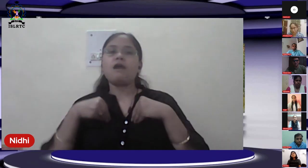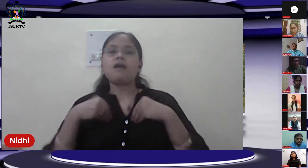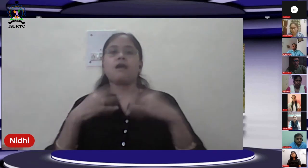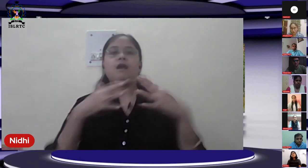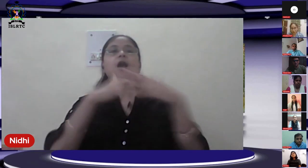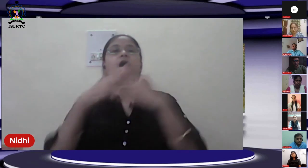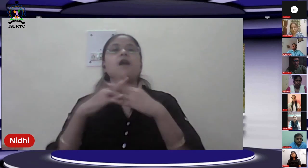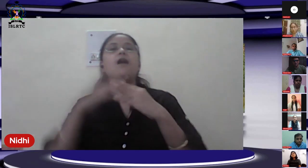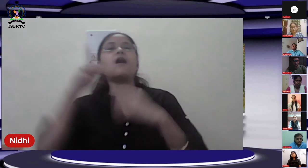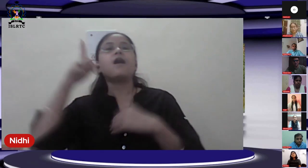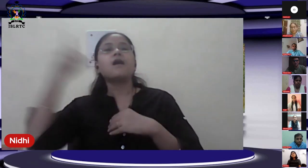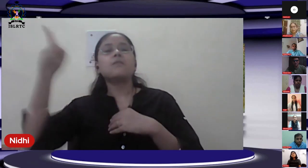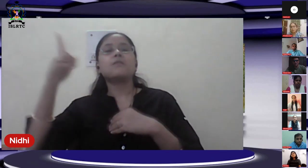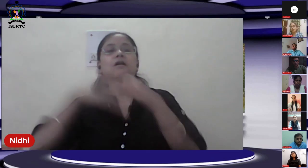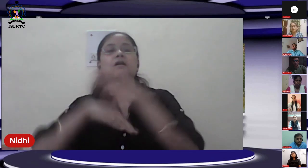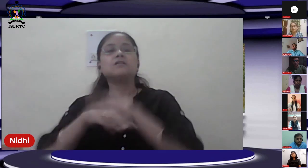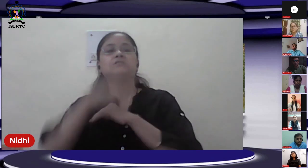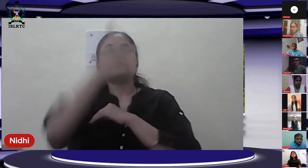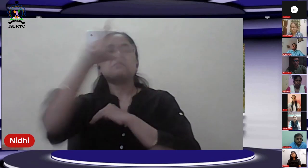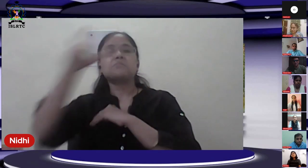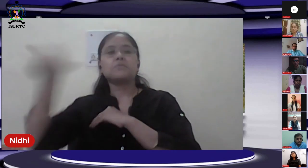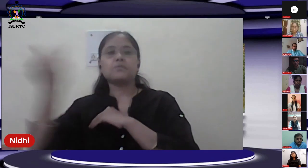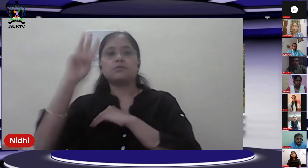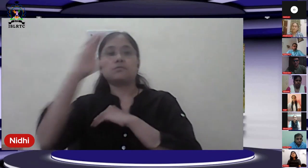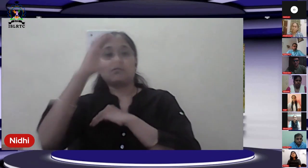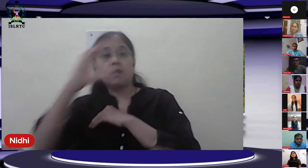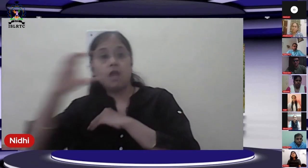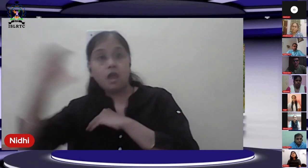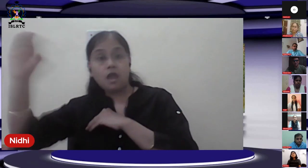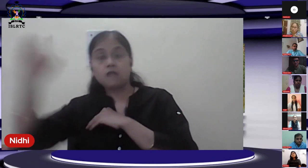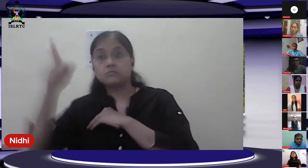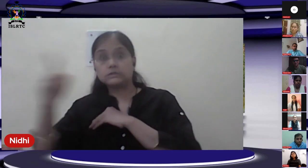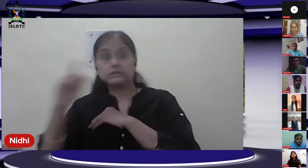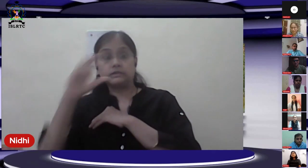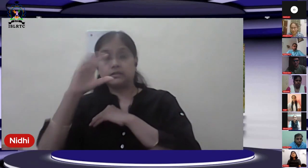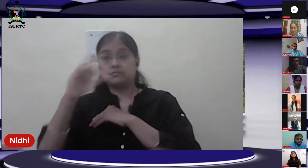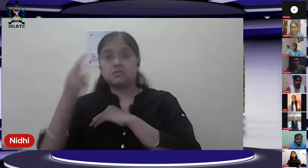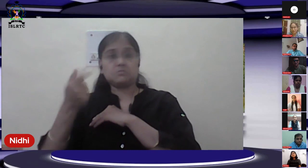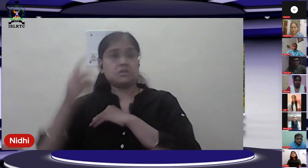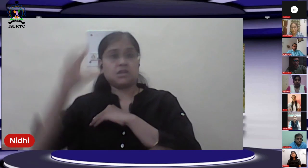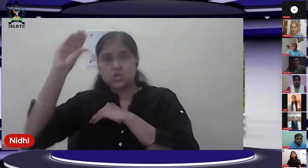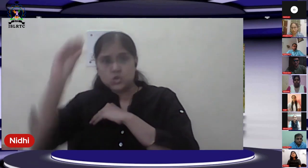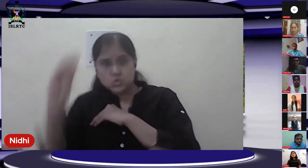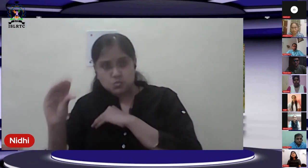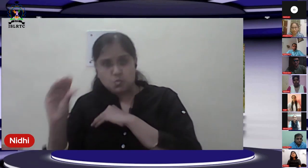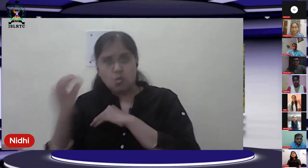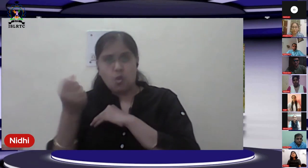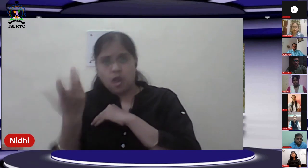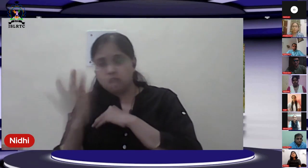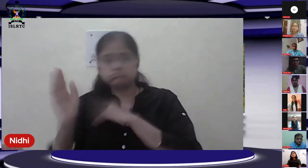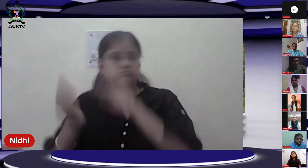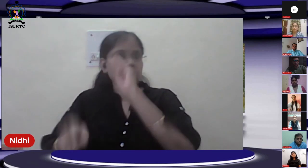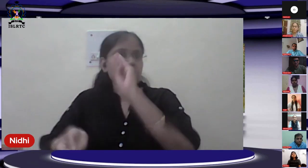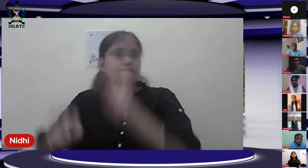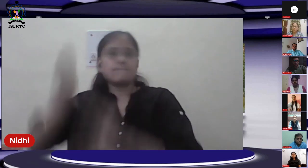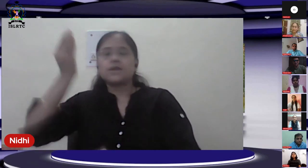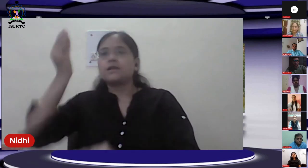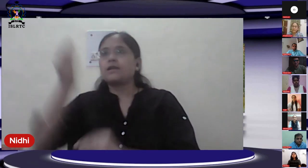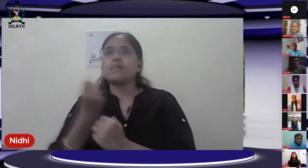लोग, तो 3 करोड़ मतलब इट्स नॉट अ स्मॉल नंबर, बहुत बड़ी तादाद है 3 करोड़ भी। तो ये